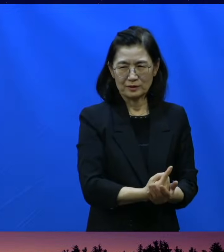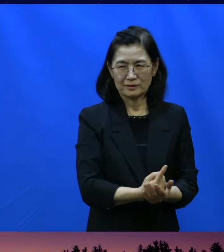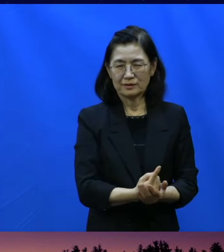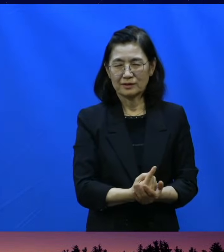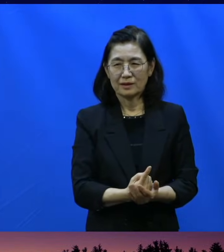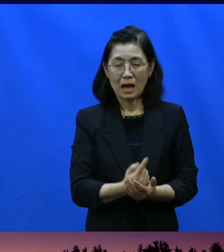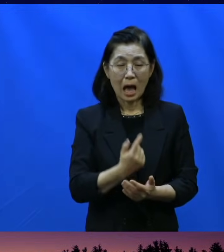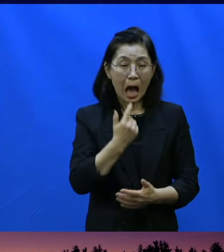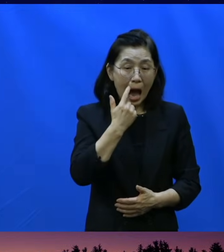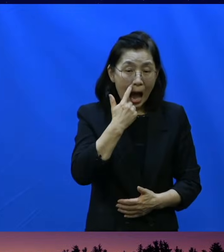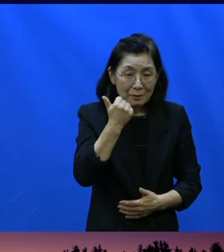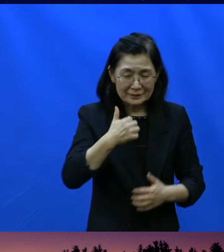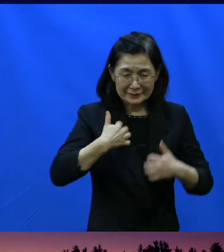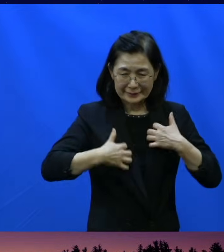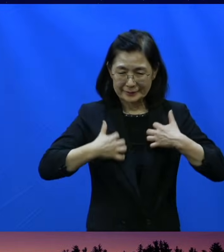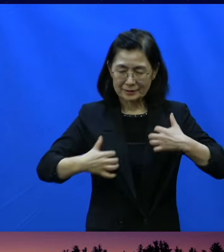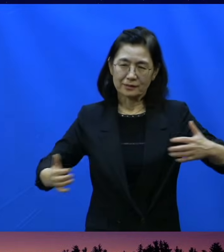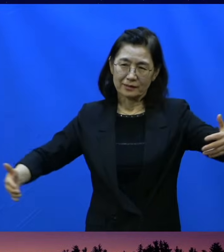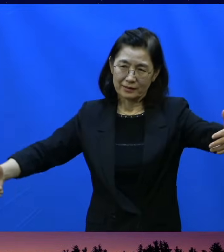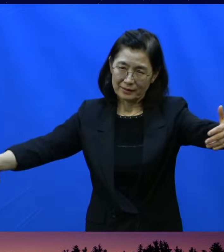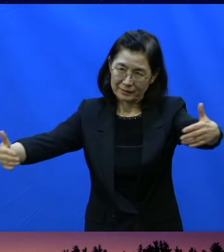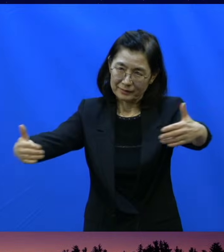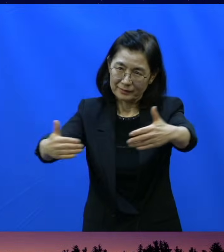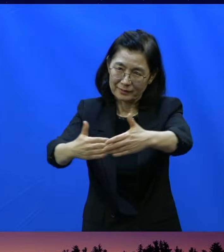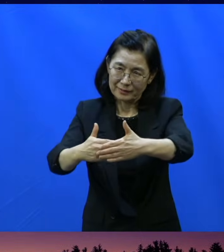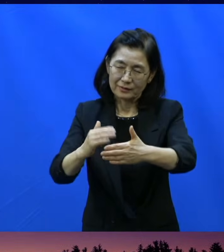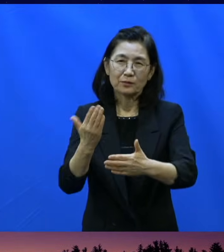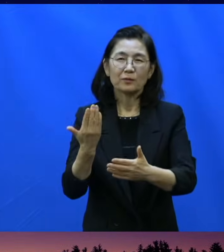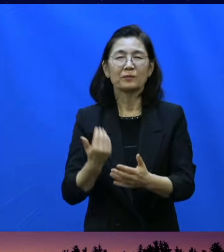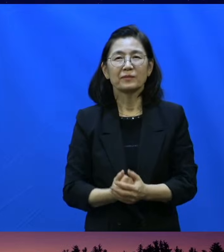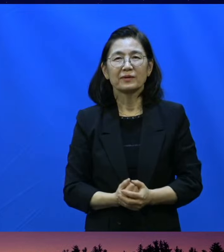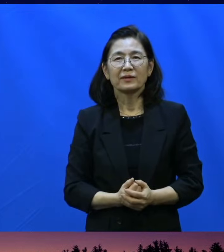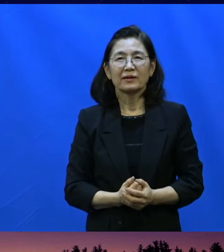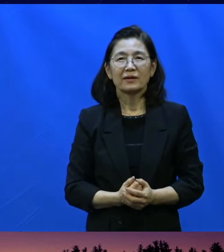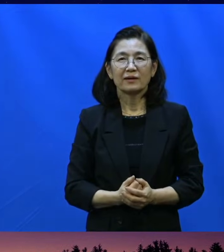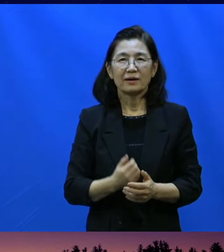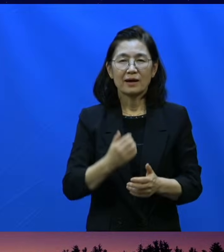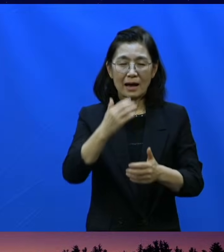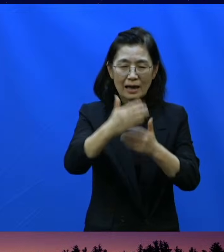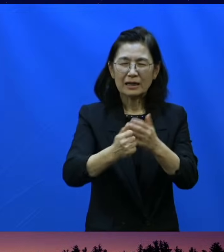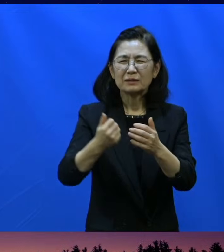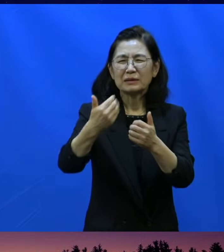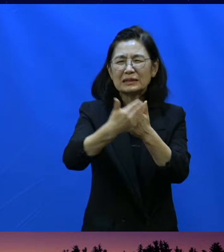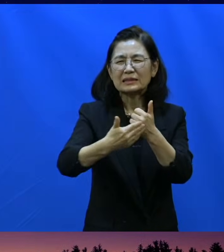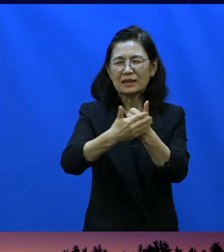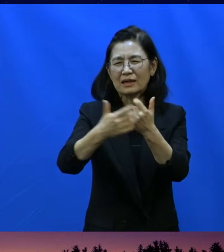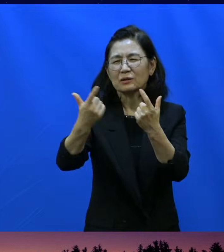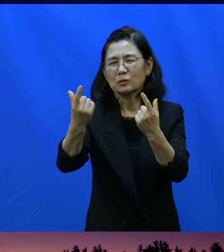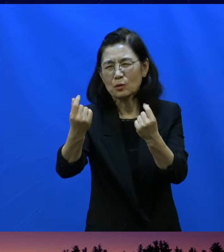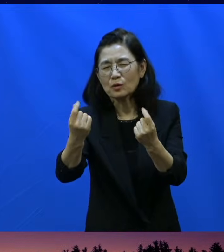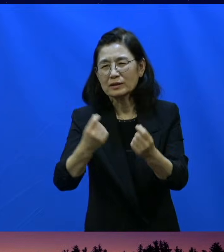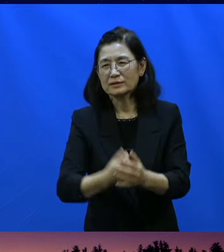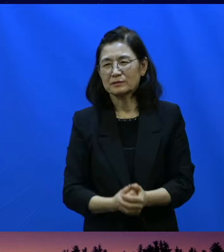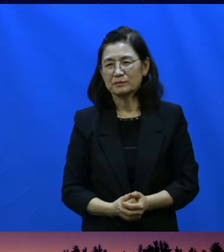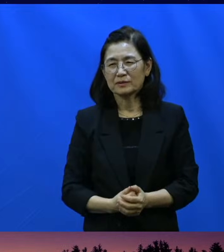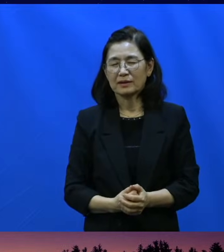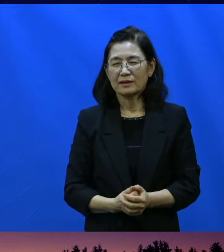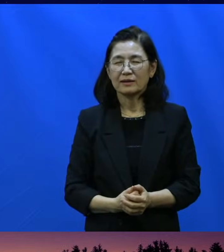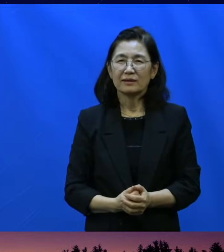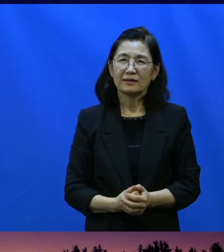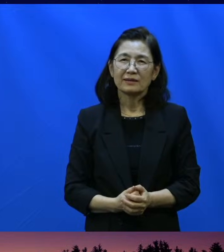그래도 아버지가 그를 받아주죠. 그죠? 그 하나님의 은혜가 그거예요. 그죠? 그래서 은혜는 낭비처럼 보이는